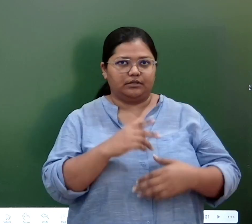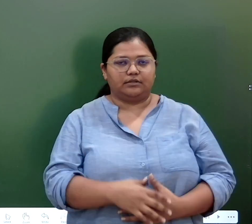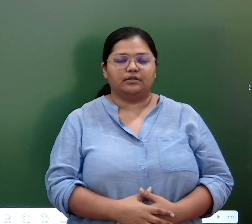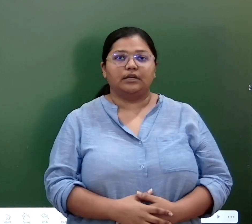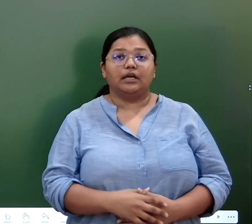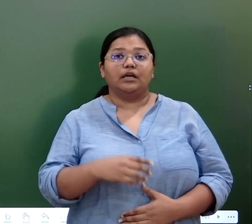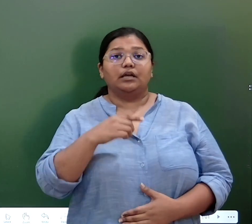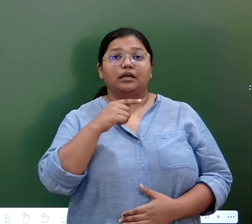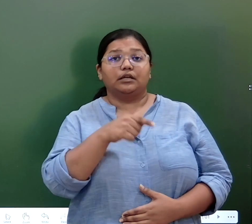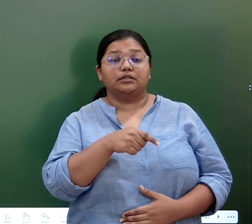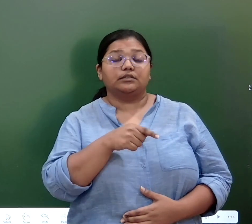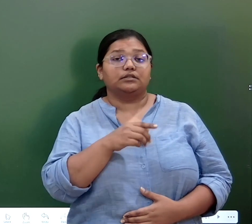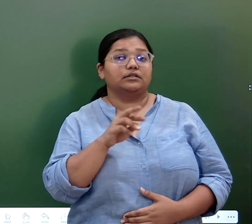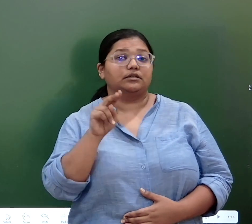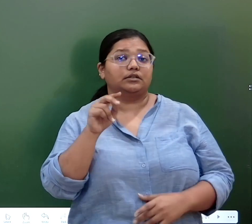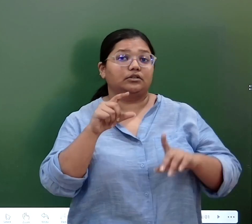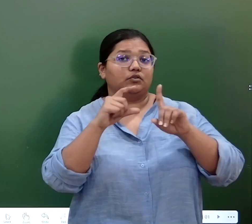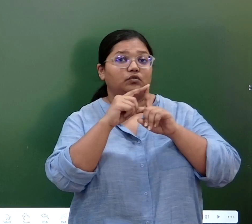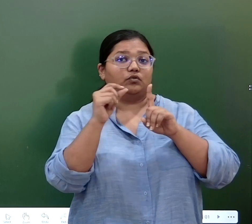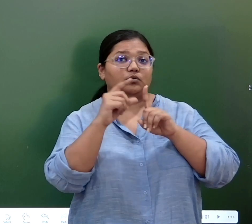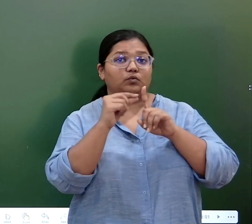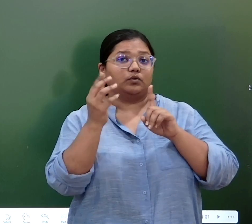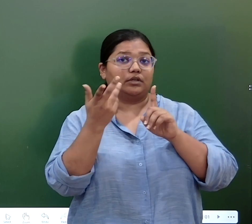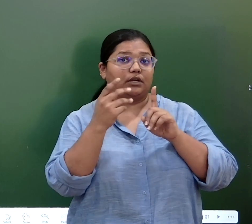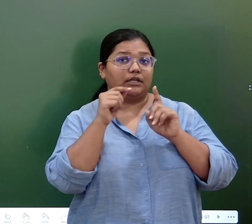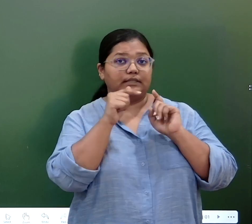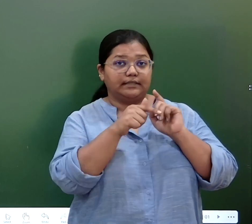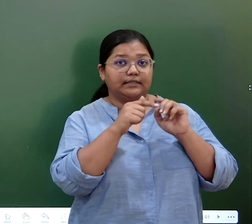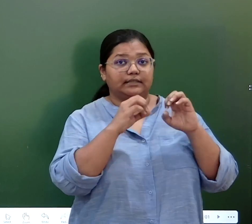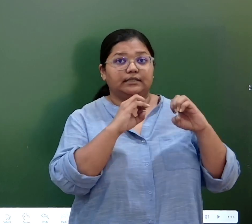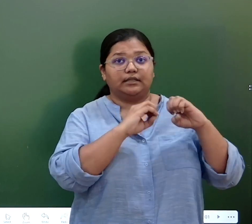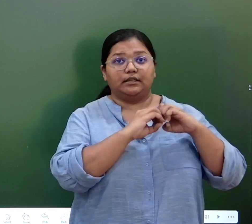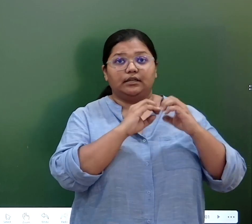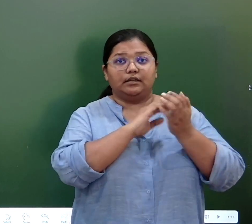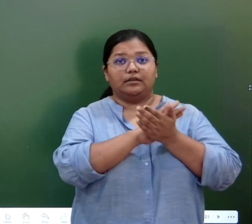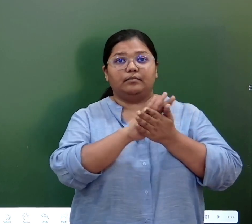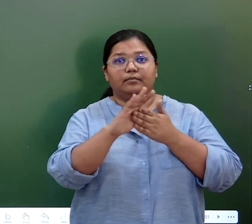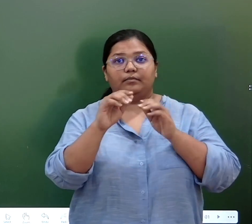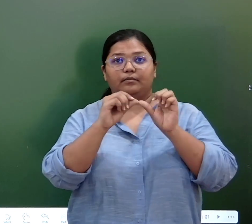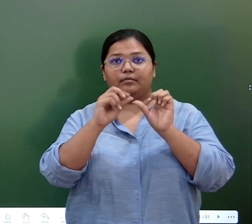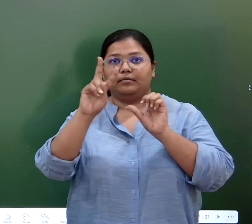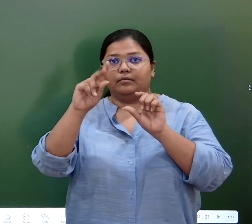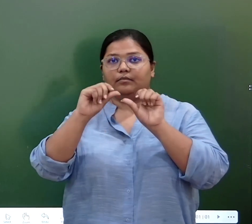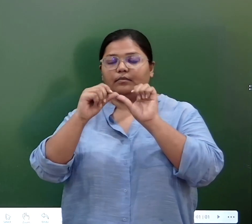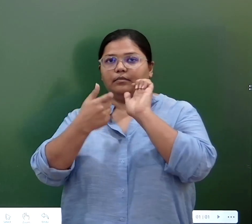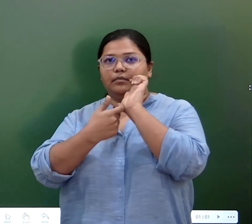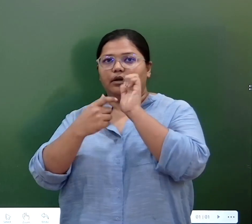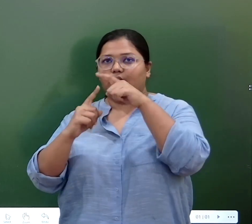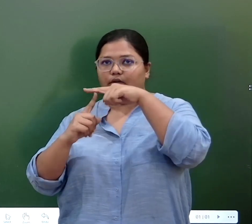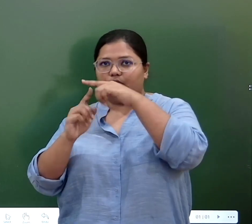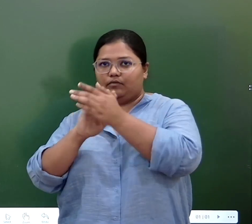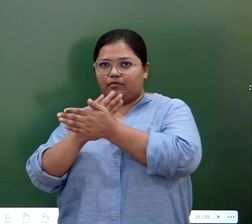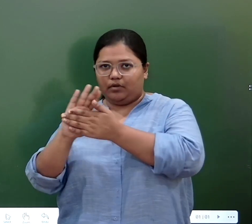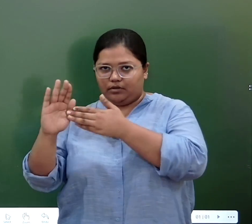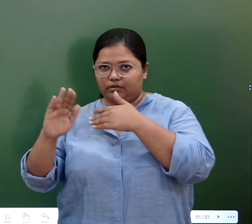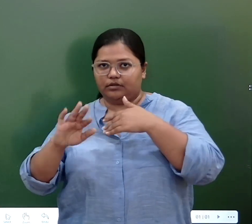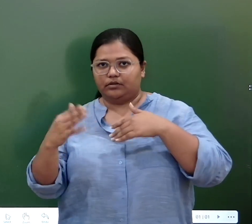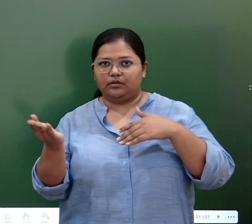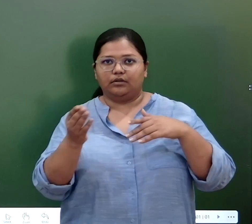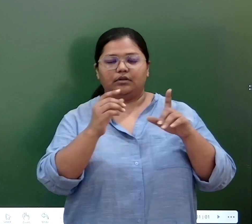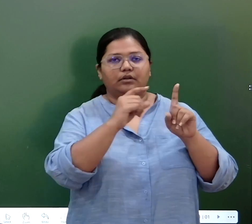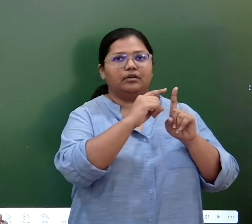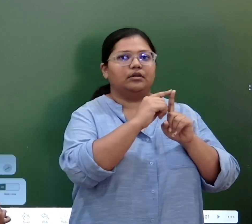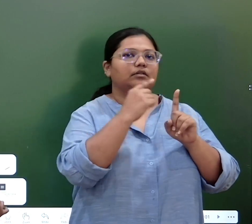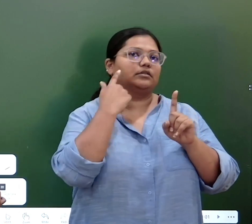करके लिखना, भावार्थ गीतिका, सॉरी भावार्थ गीता, गीतिका है, सॉरी भावार्थ